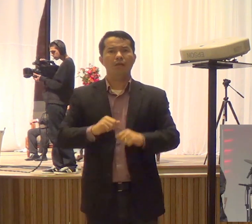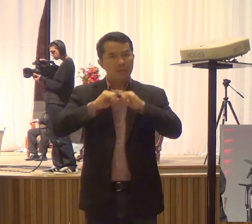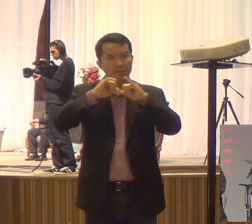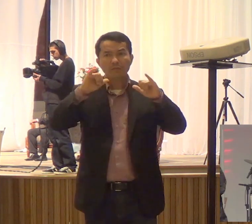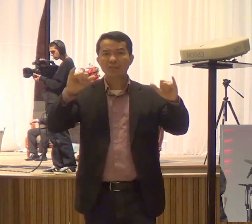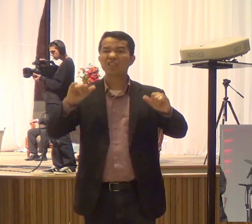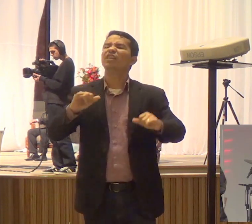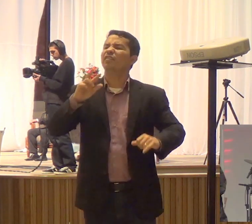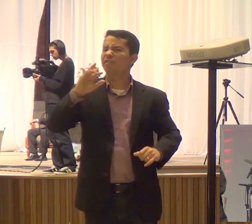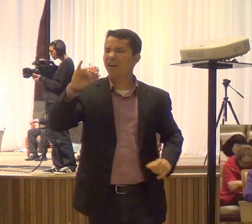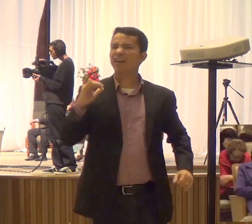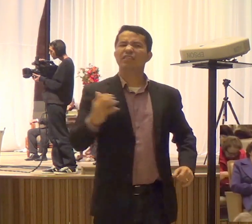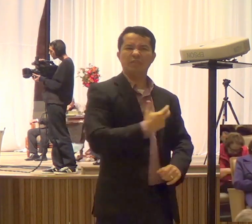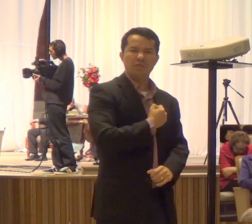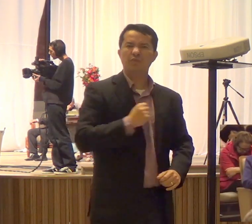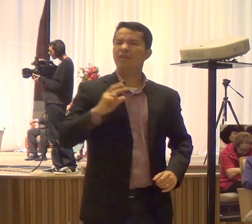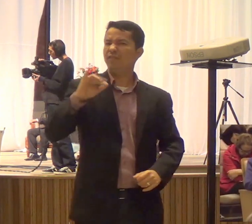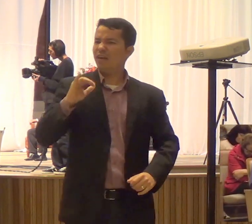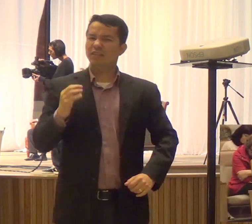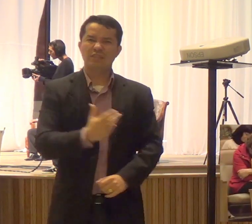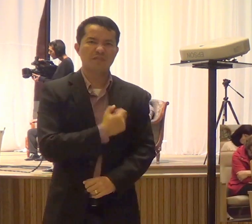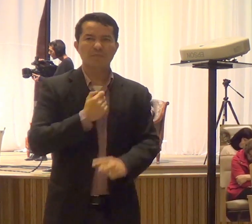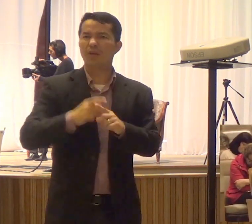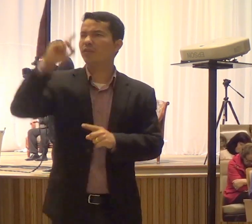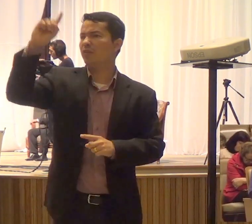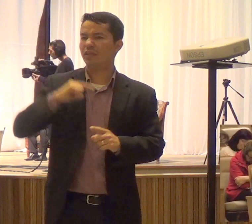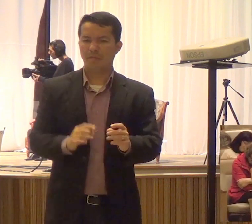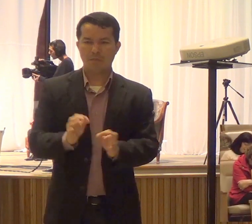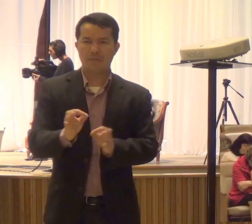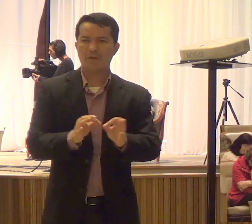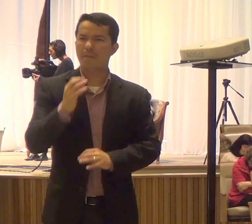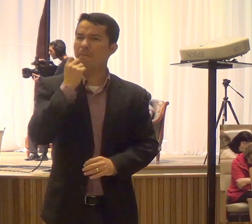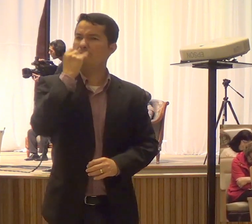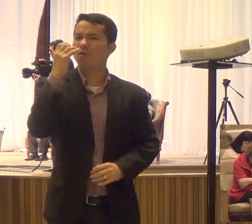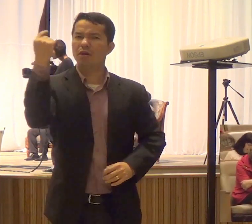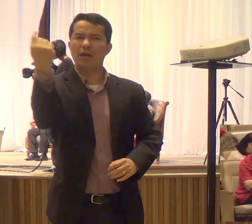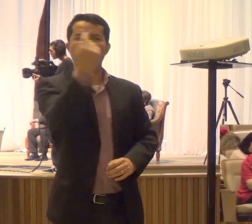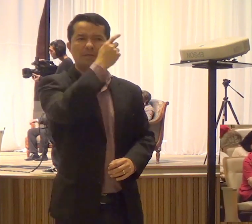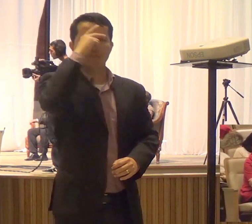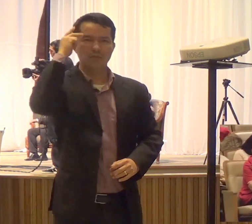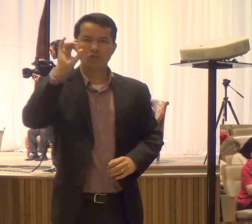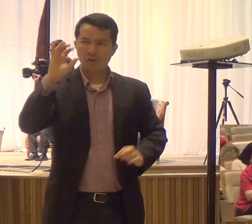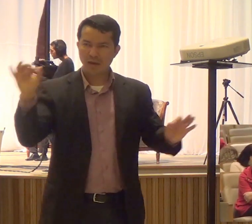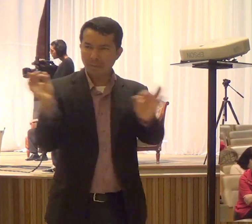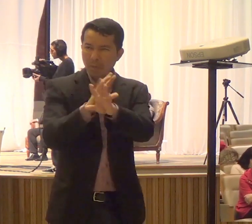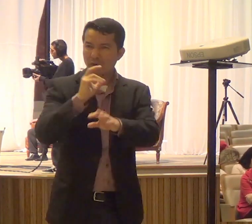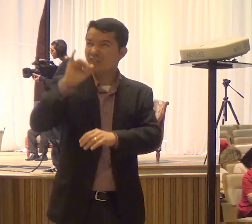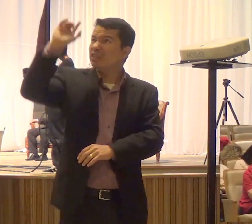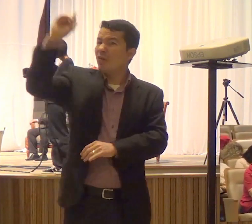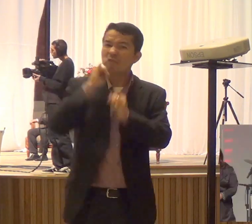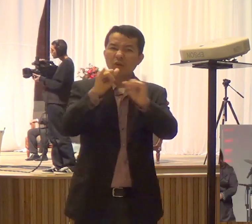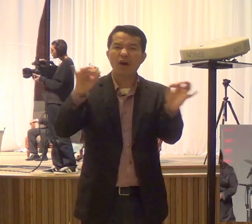salvação, haverá salvação, porque eu tenho planos bons a teu respeito. Só termina quando Deus disser que